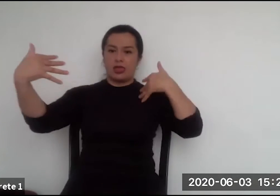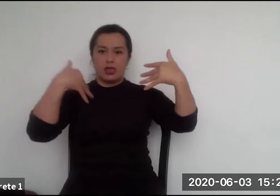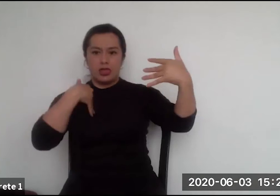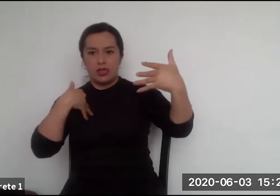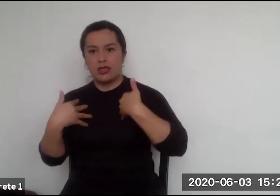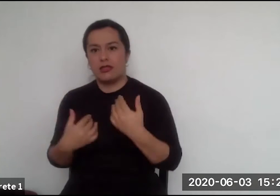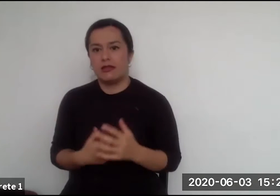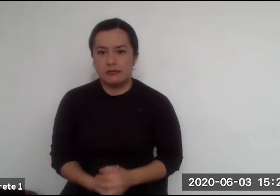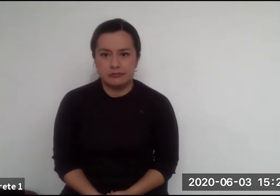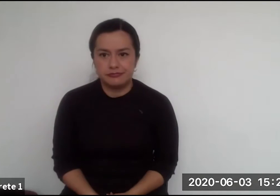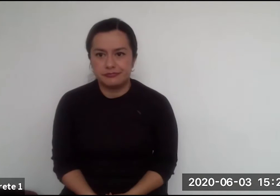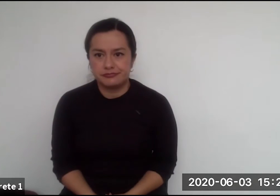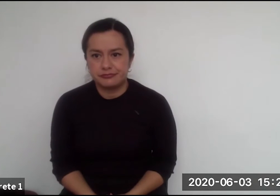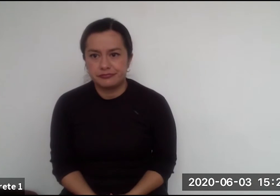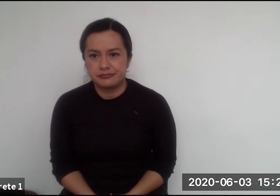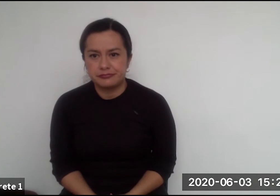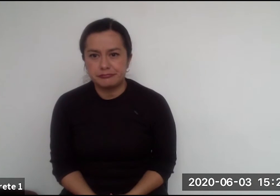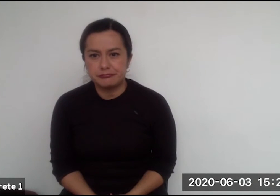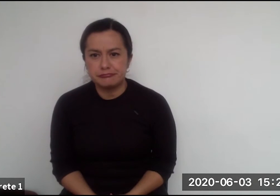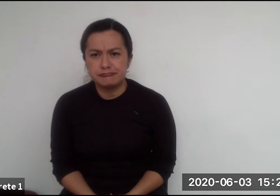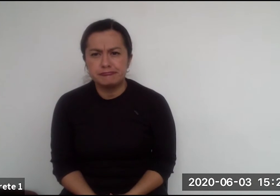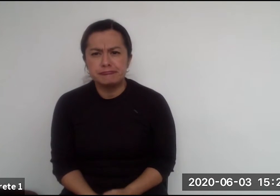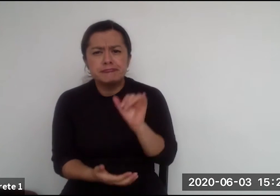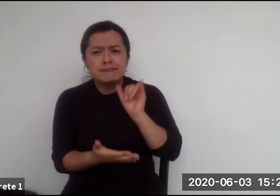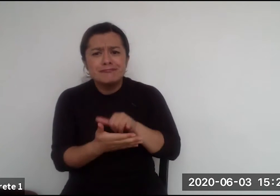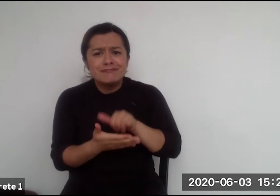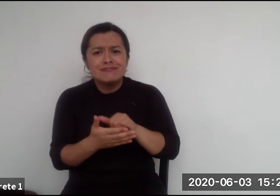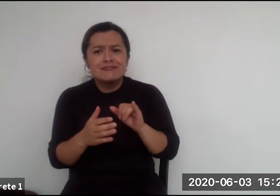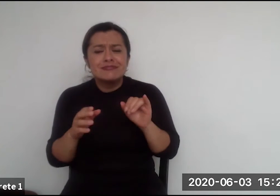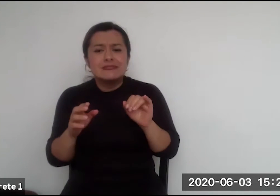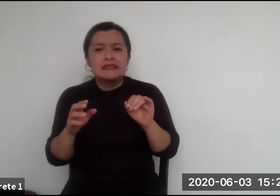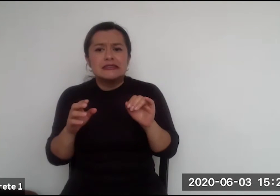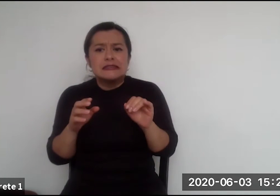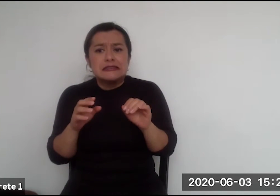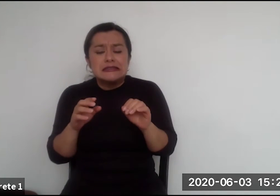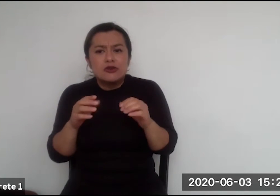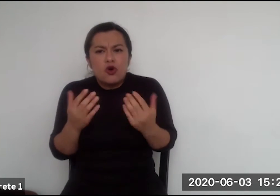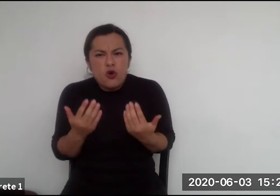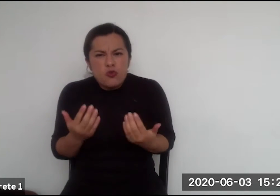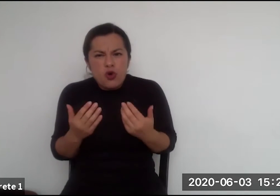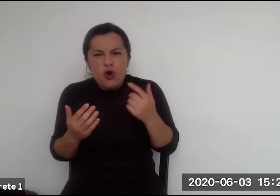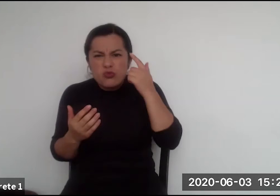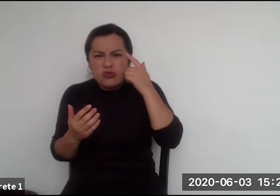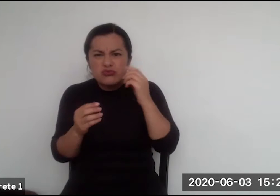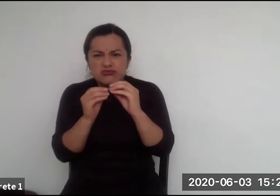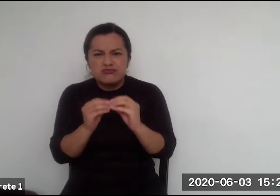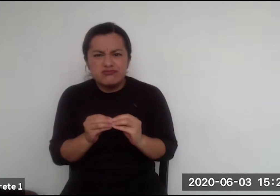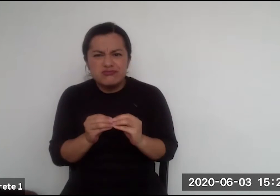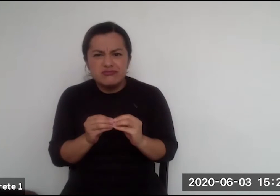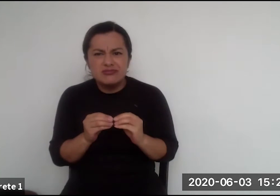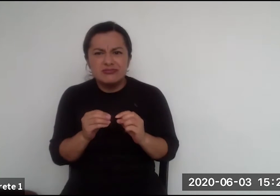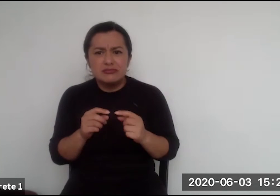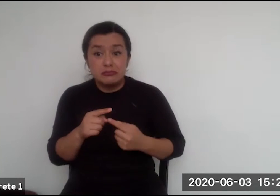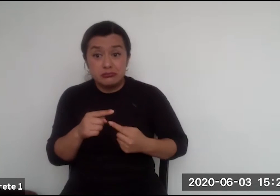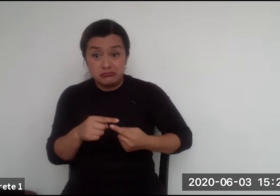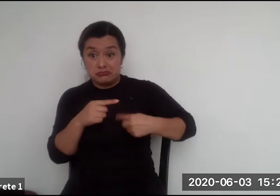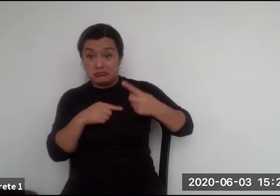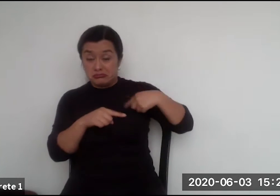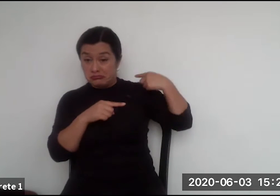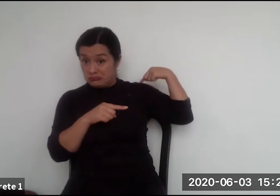população brasileira e aí também, como foi muito bem colocado, para a população global, de uma